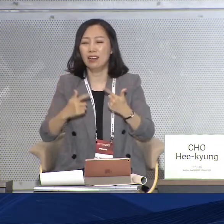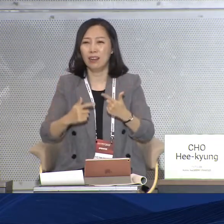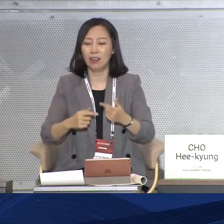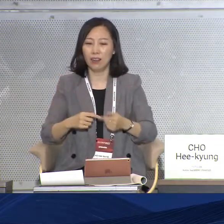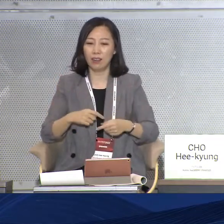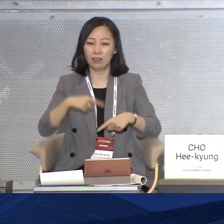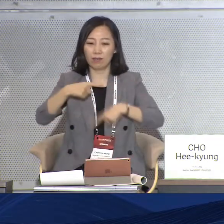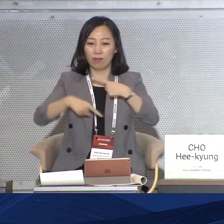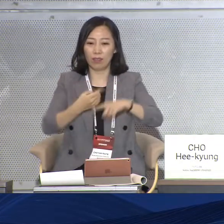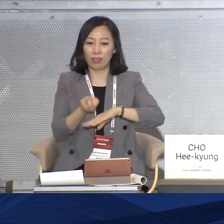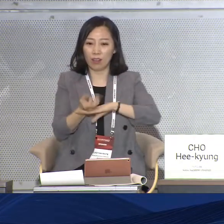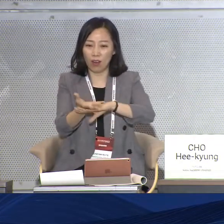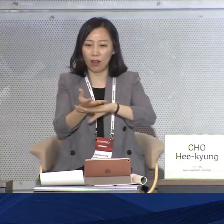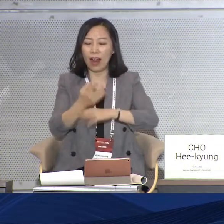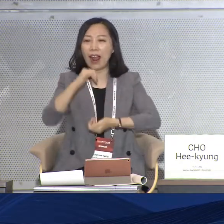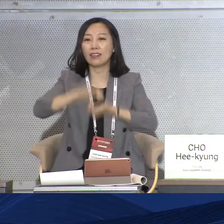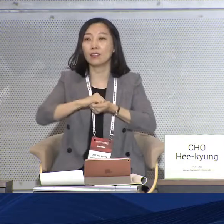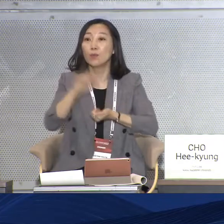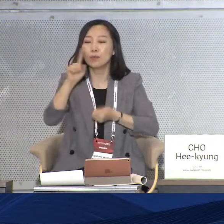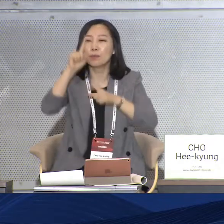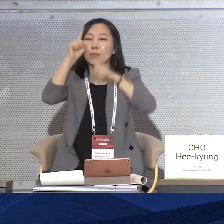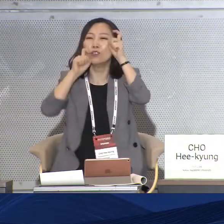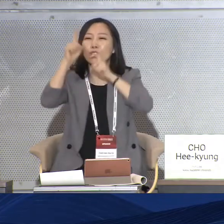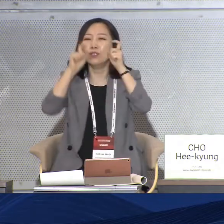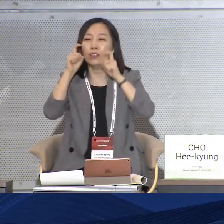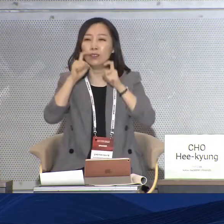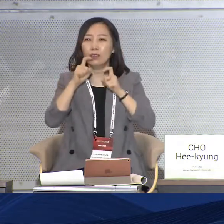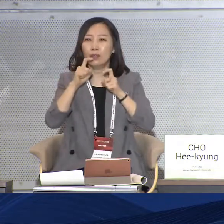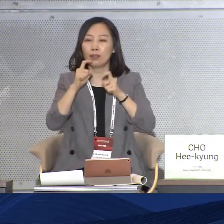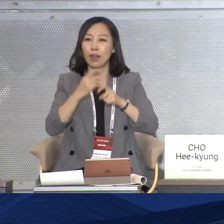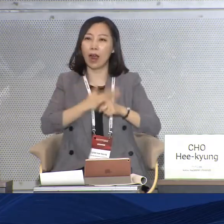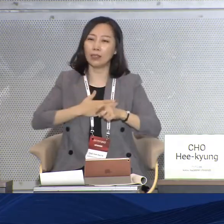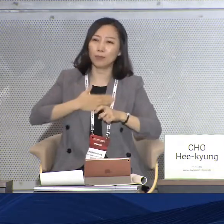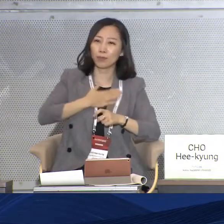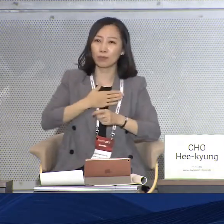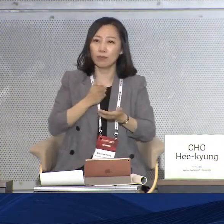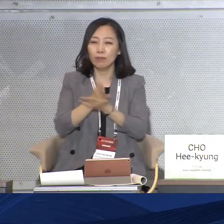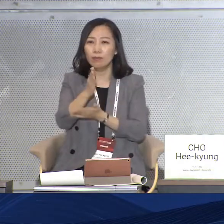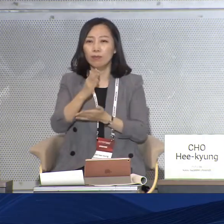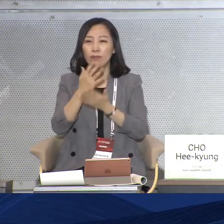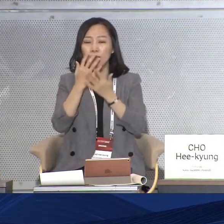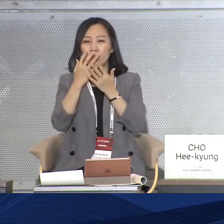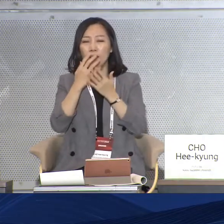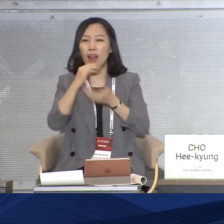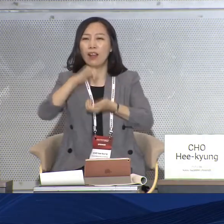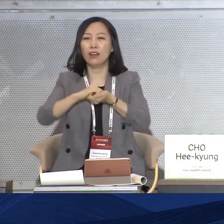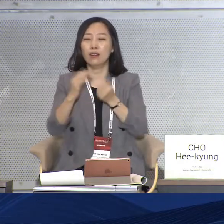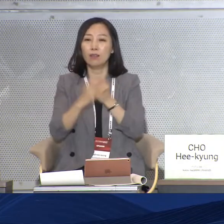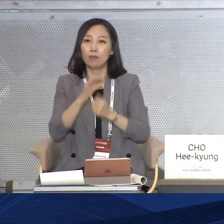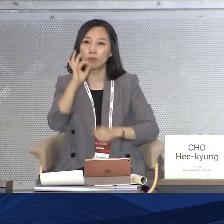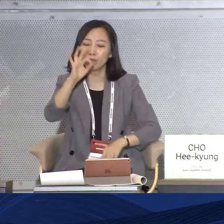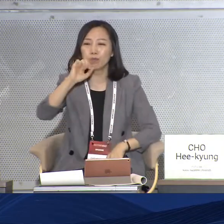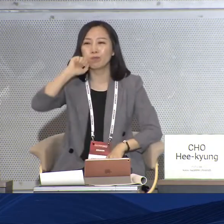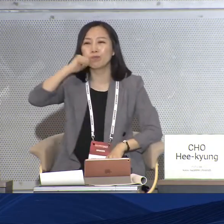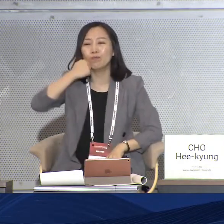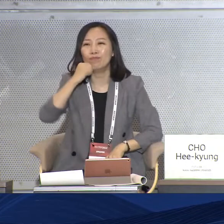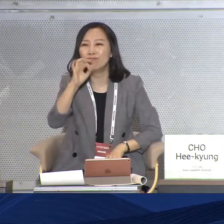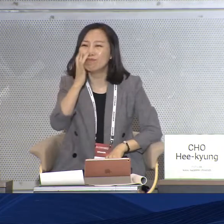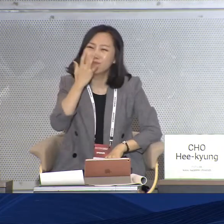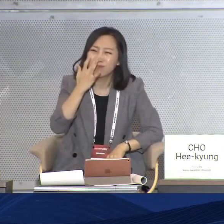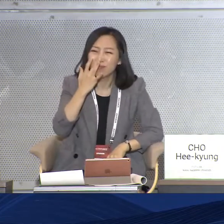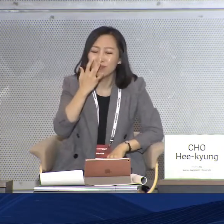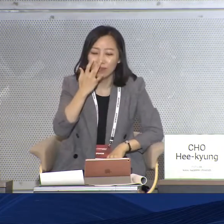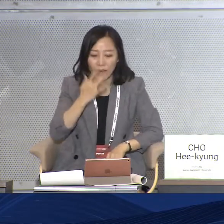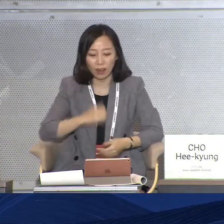증진되고 있으나 100% 의사 전달이 이루어지기엔 한계가 있습니다. 왜냐하면 표정과 같은 비수지 기호, 감정의